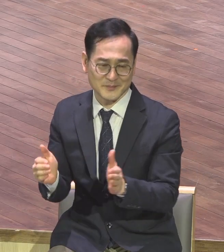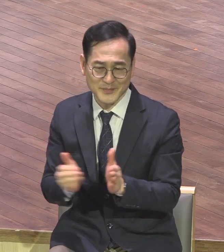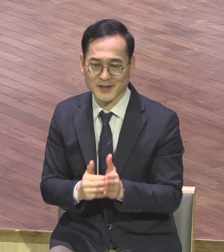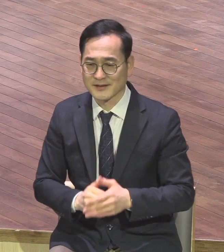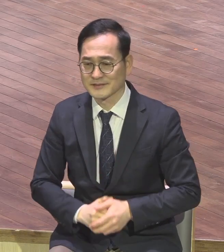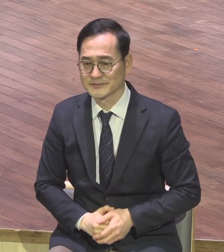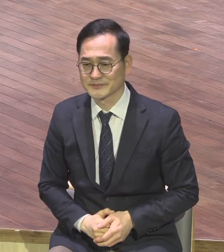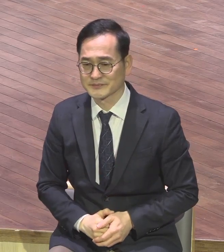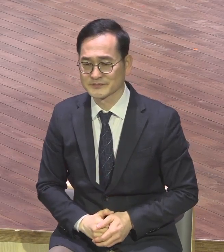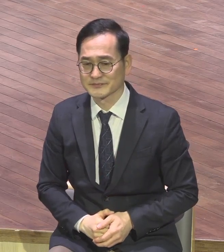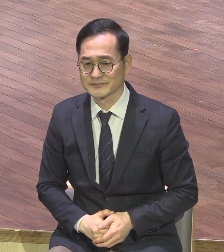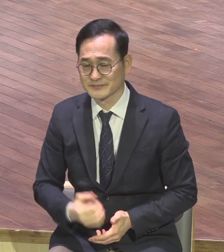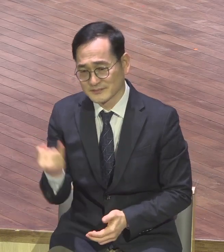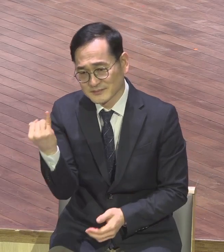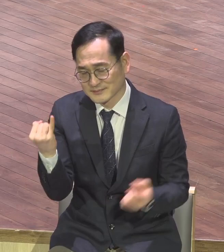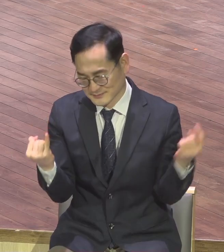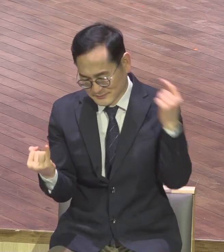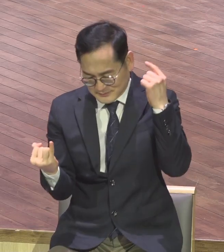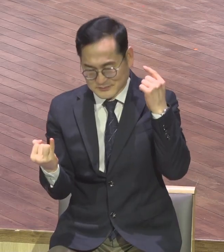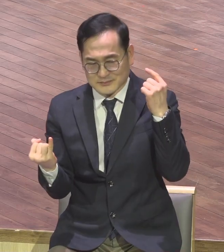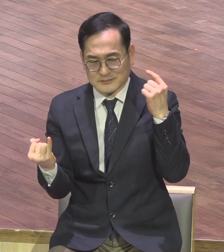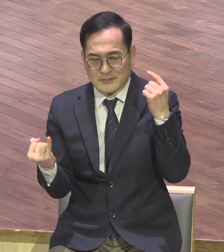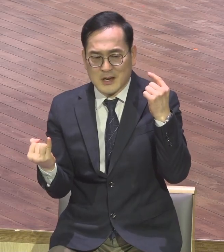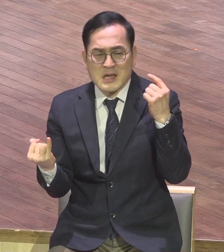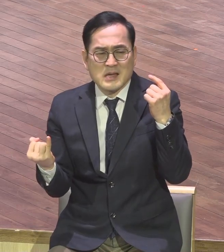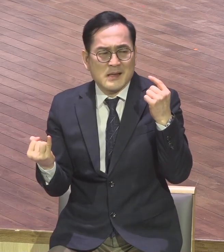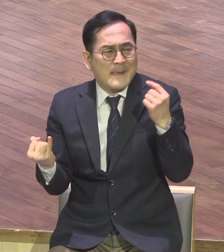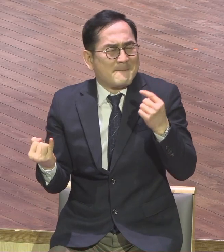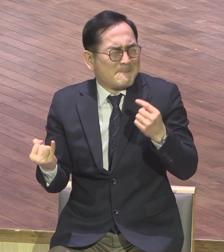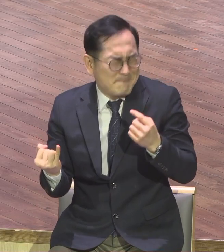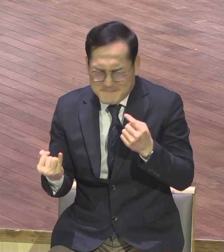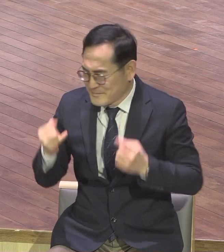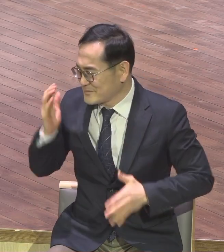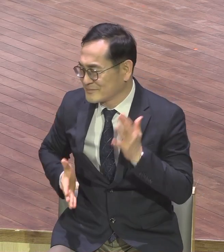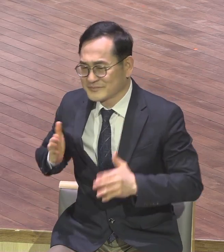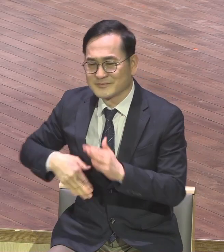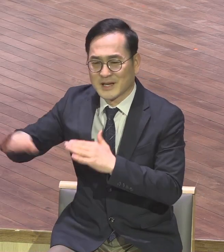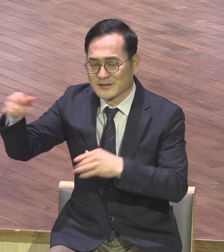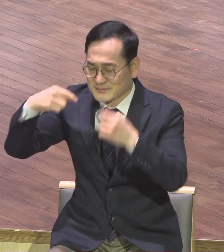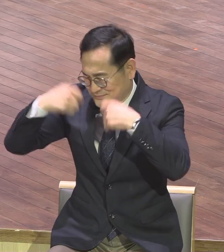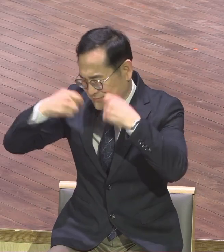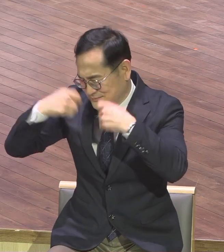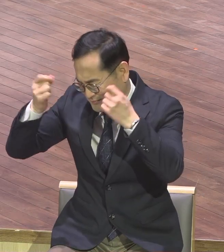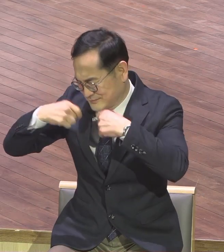이 말을 듣고 뛰쳐나와 집에 들어가서 밤새도록 울었다.